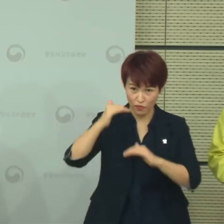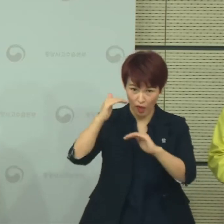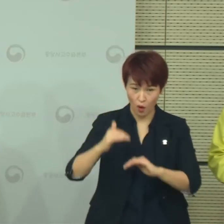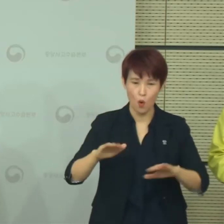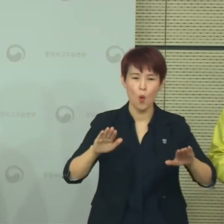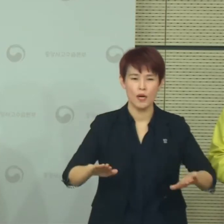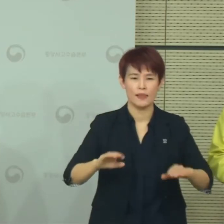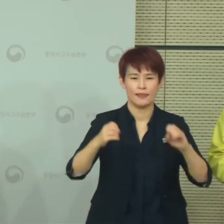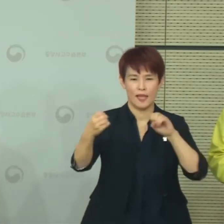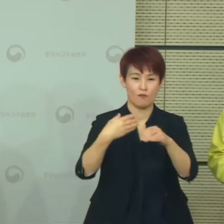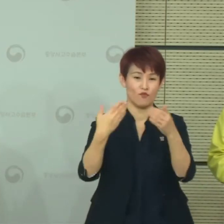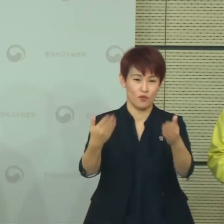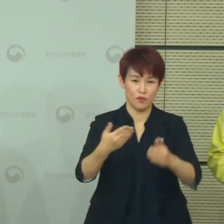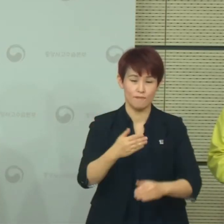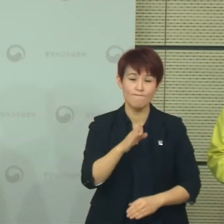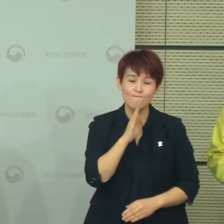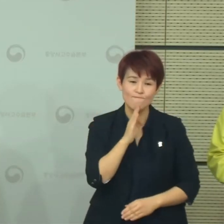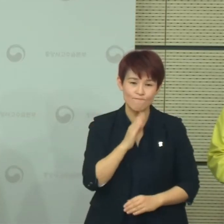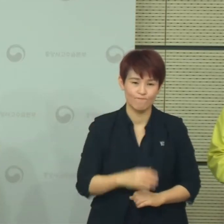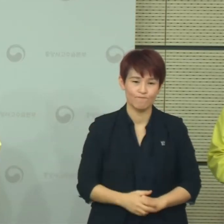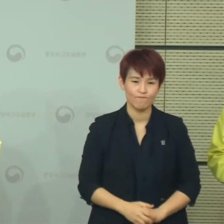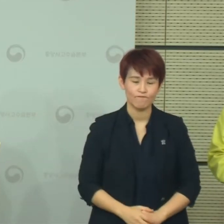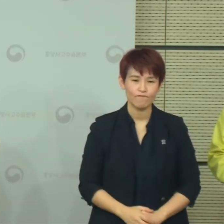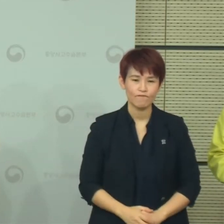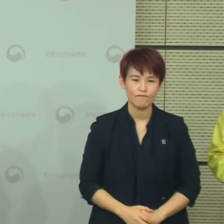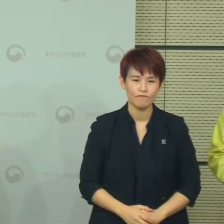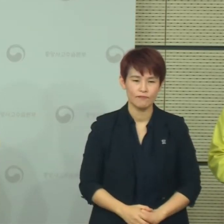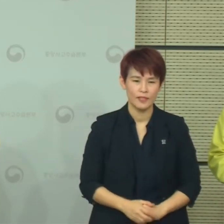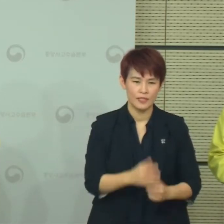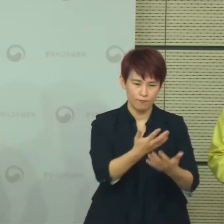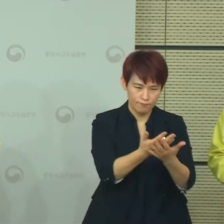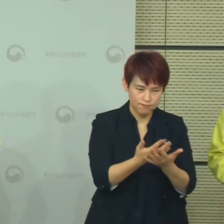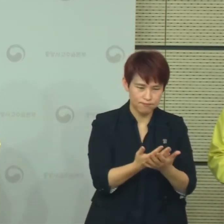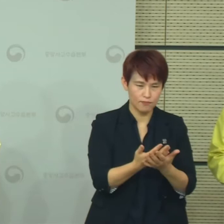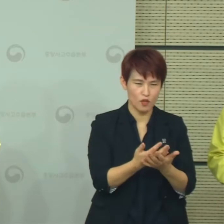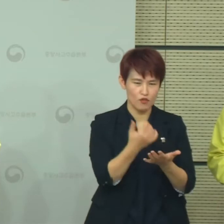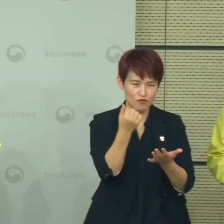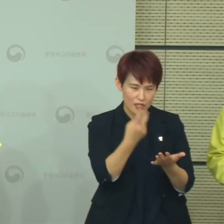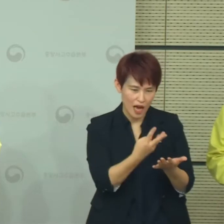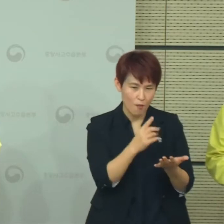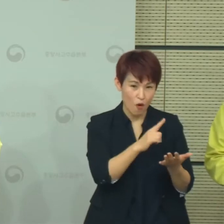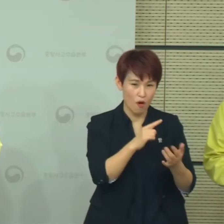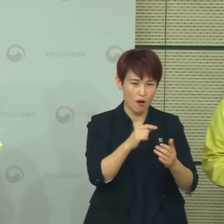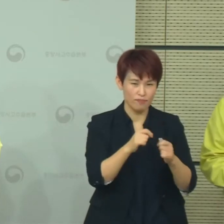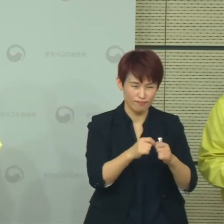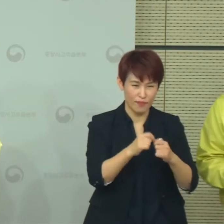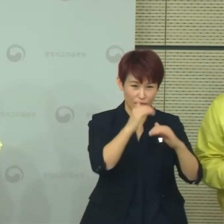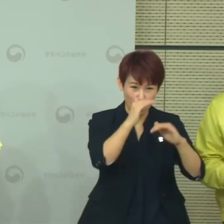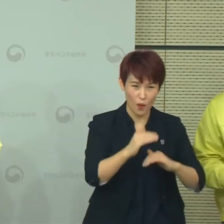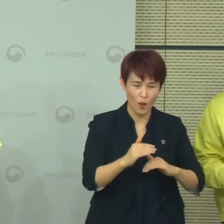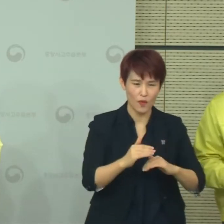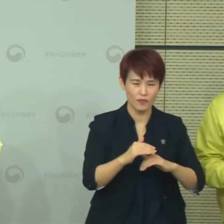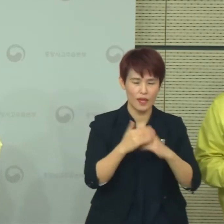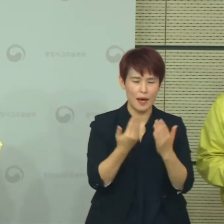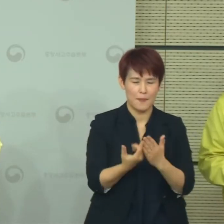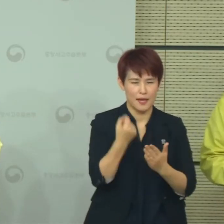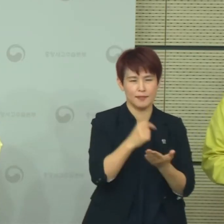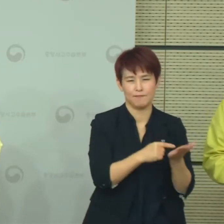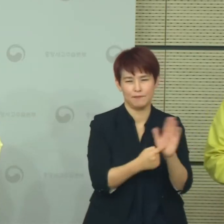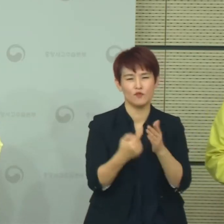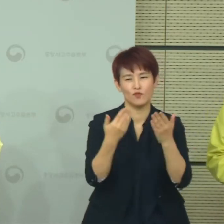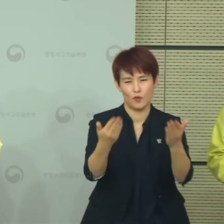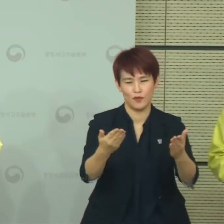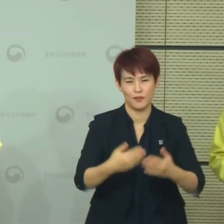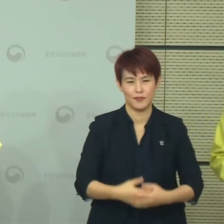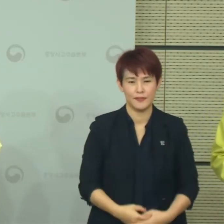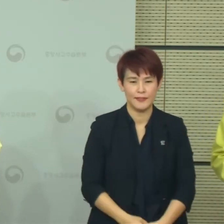내용은 오늘 답변 드리는 걸 원칙으로 하고 있습니다. 그래서 확보 가능하거나 공개 가능한 자료들은 다 저희들이 신속하게 조치하고